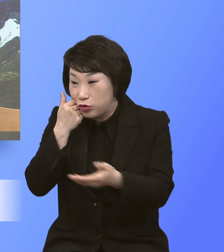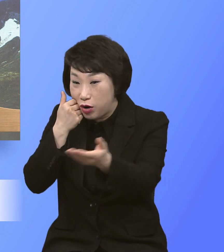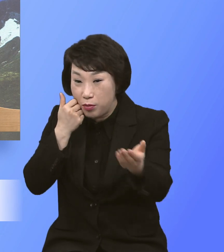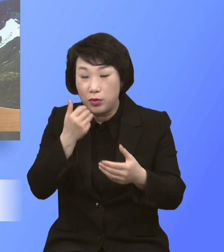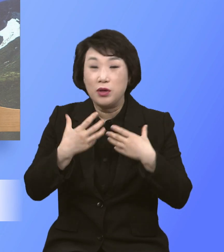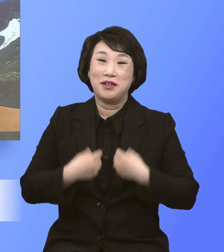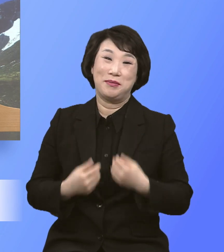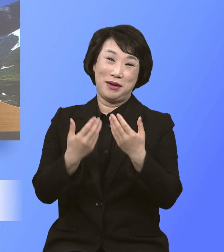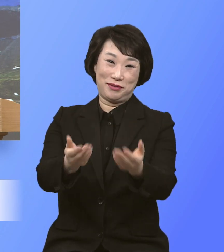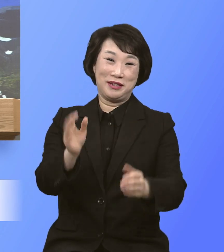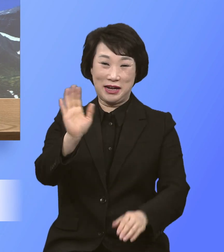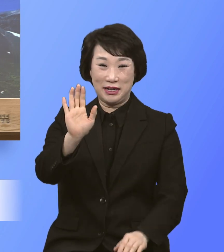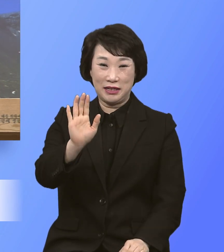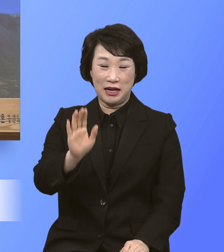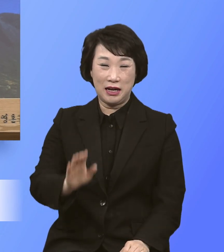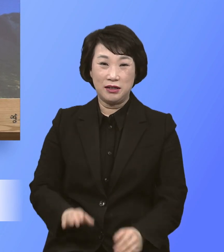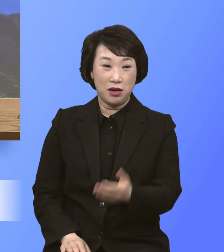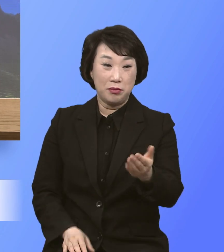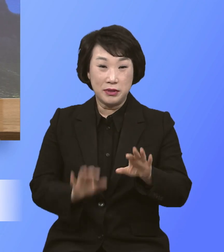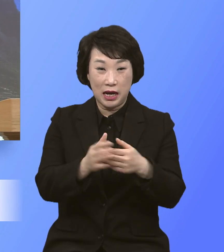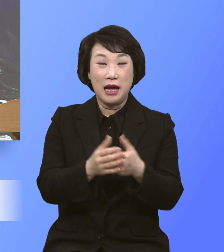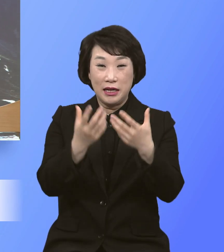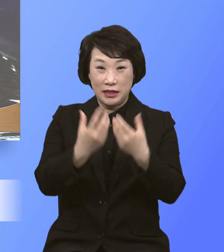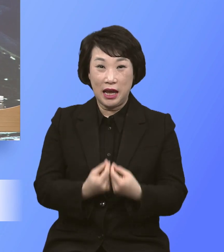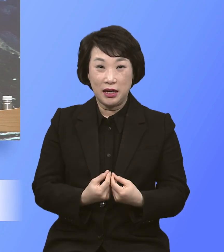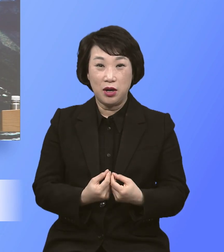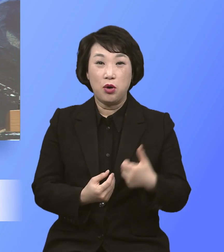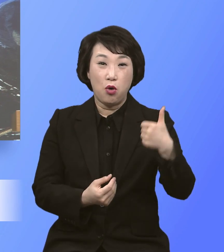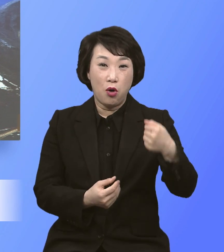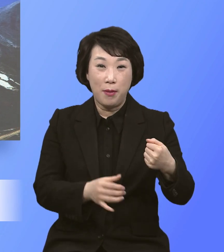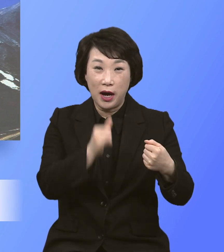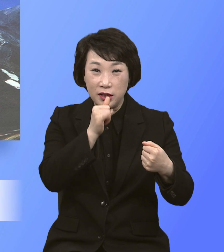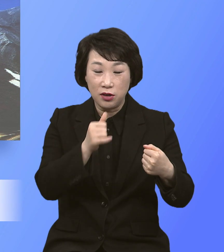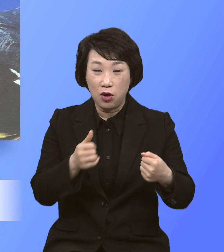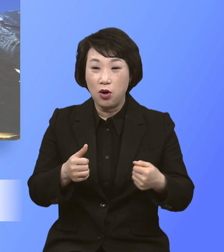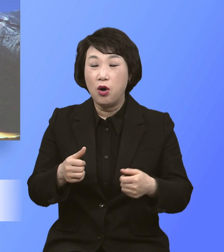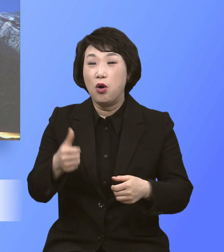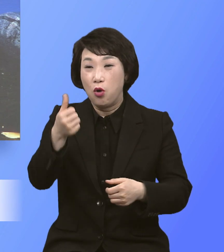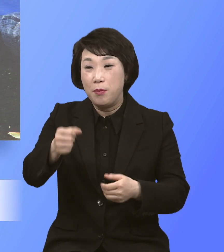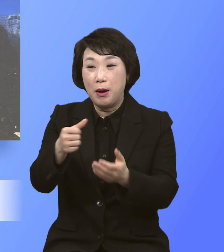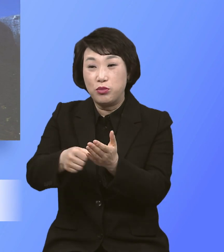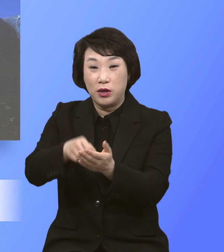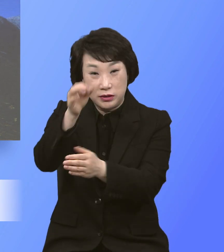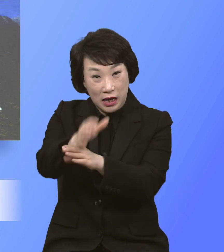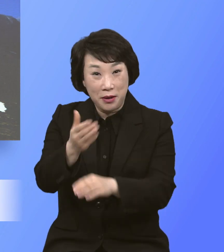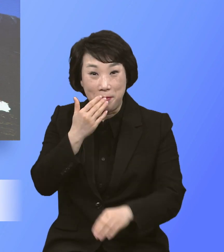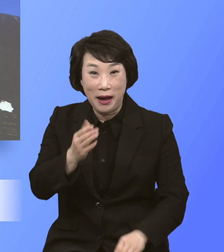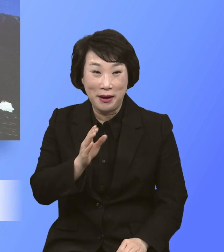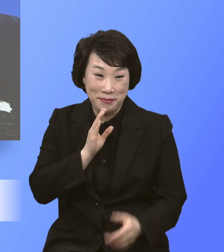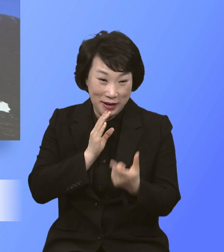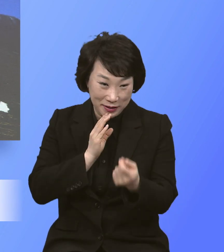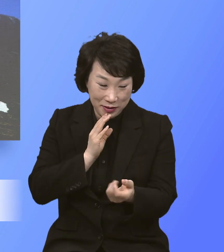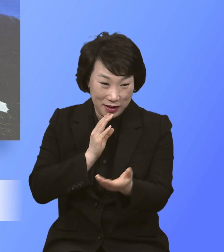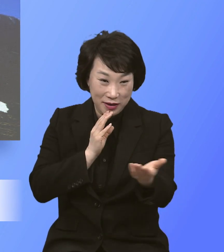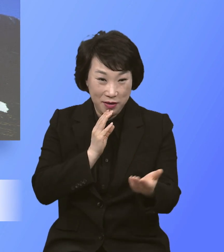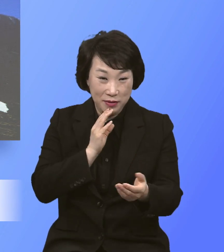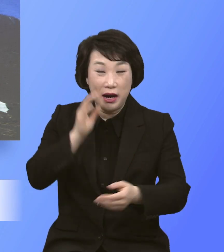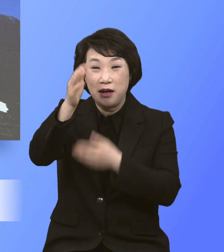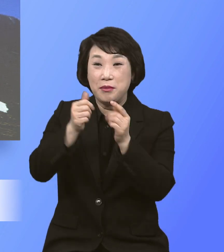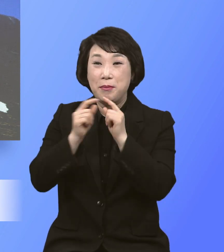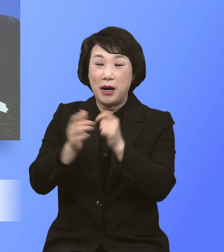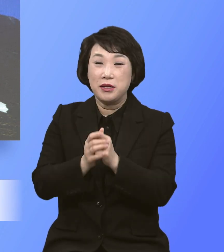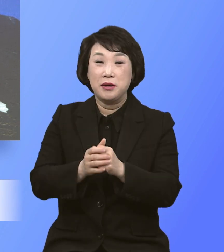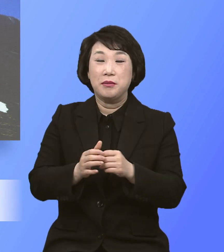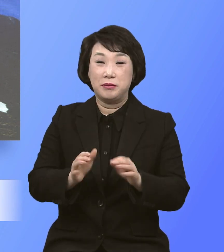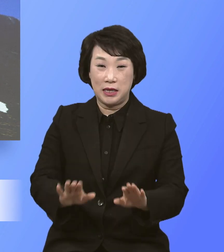않는다. 5만 원짜리가 5만 원의 물건을 살 때 실망시키지 않고 5만 원씩 살 수 있듯이 하나님